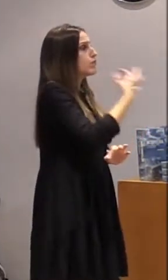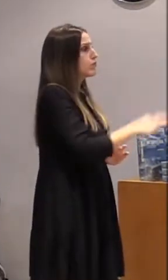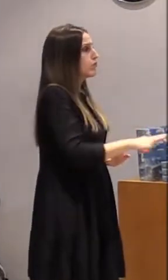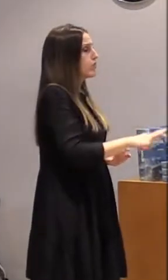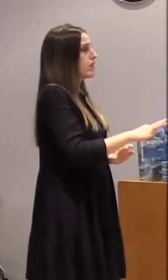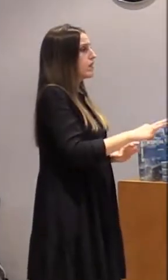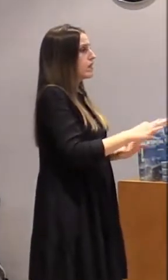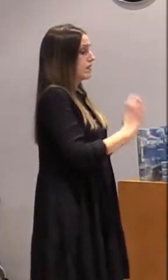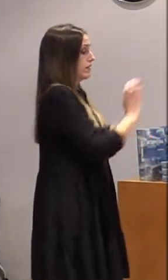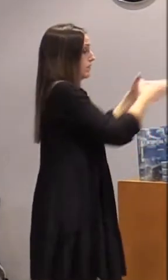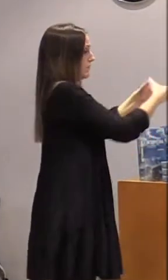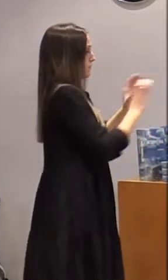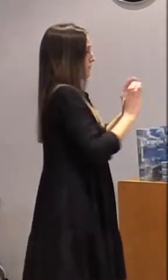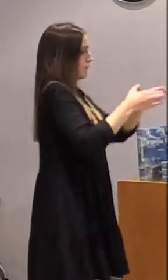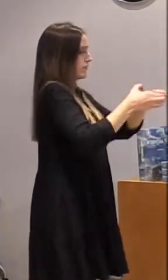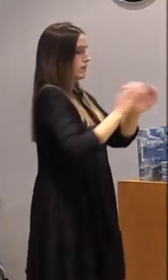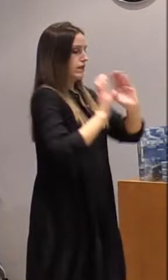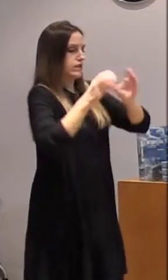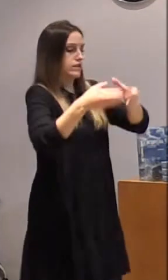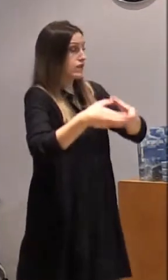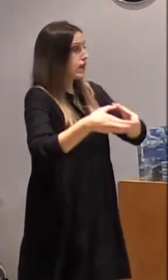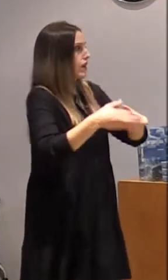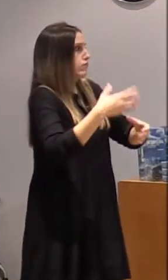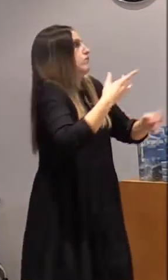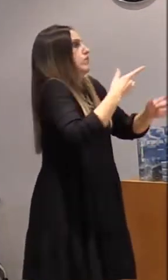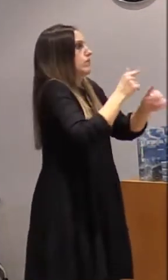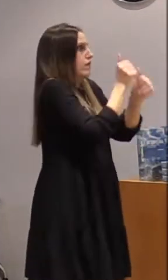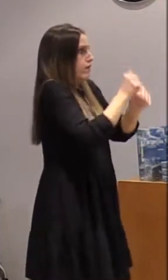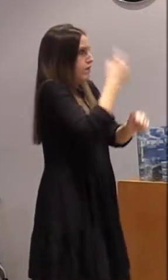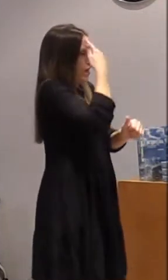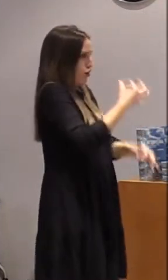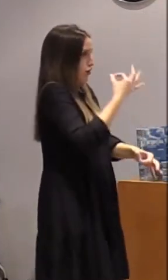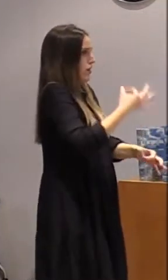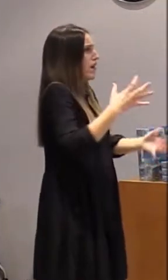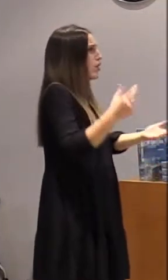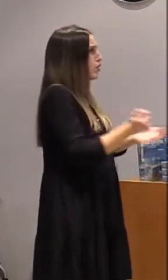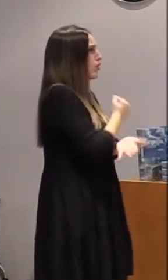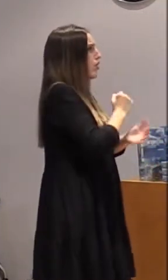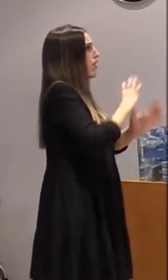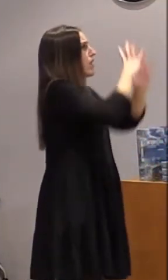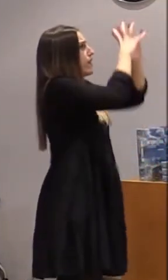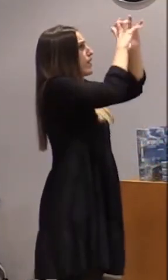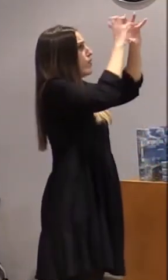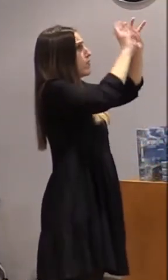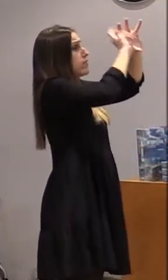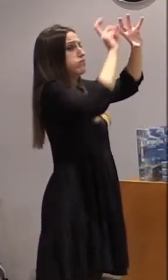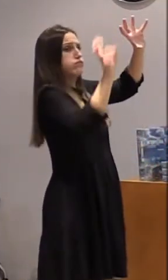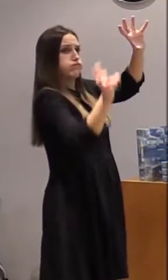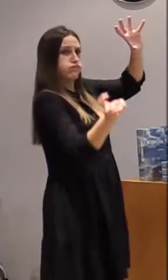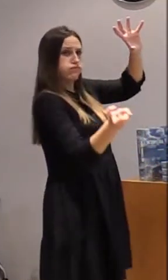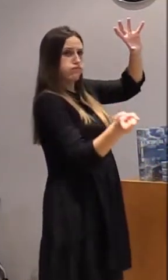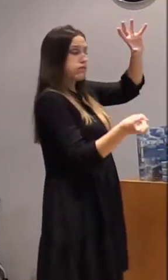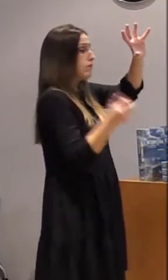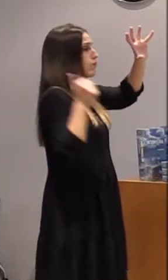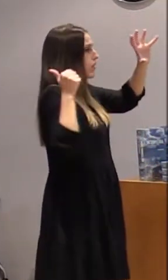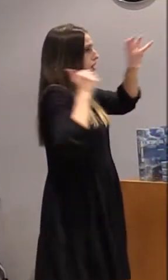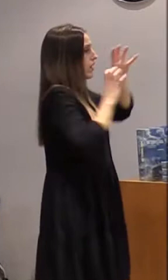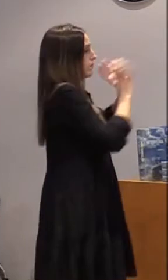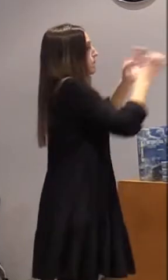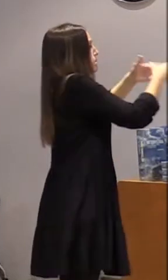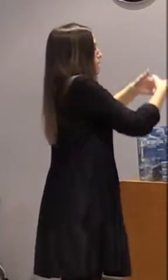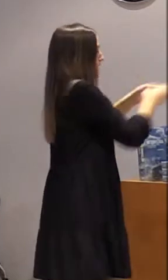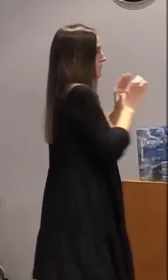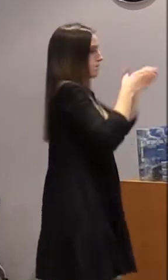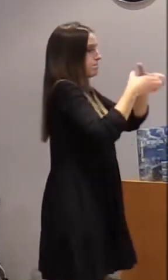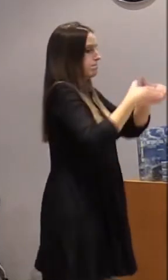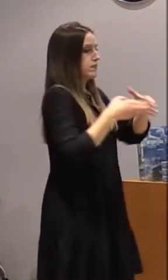de clasificar de manera lógica toda la variedad de nubes que vamos a ver que es inmensa que vemos en el cielo. De hecho, no hay dos